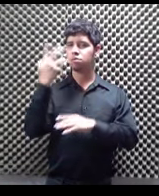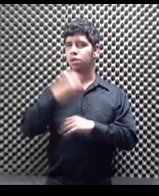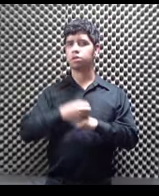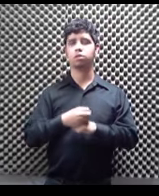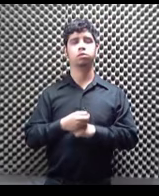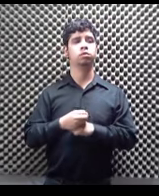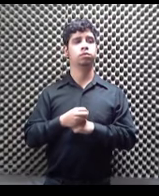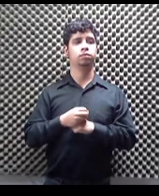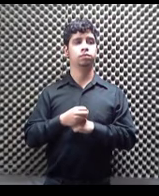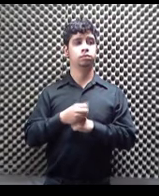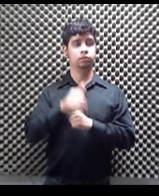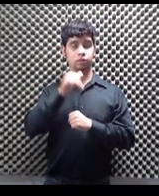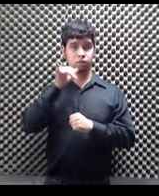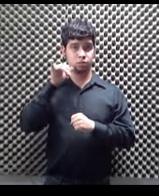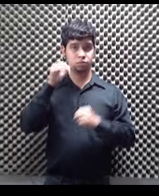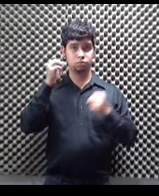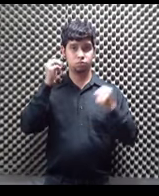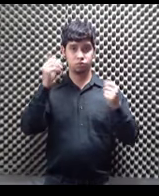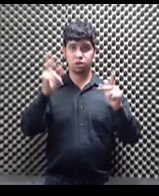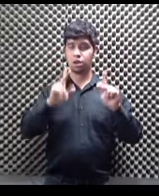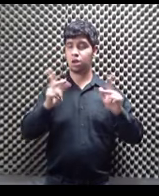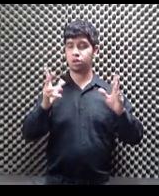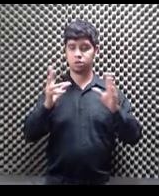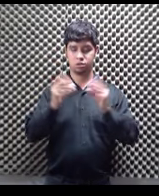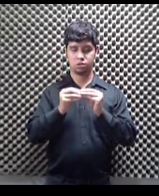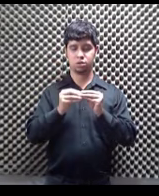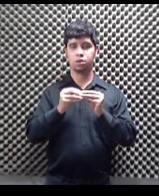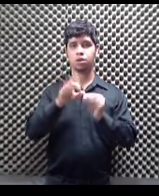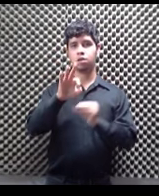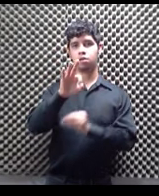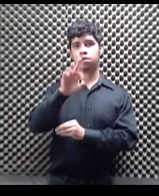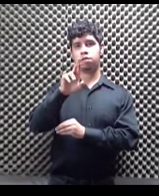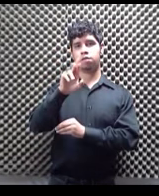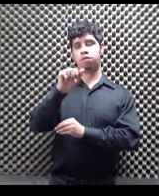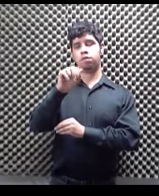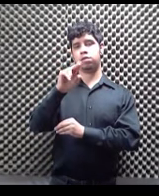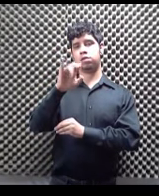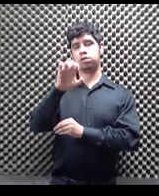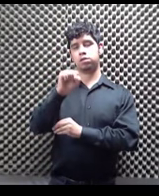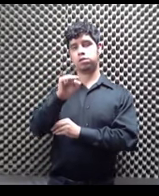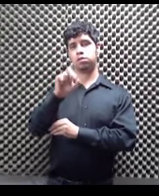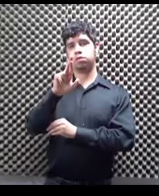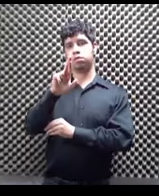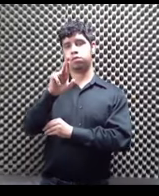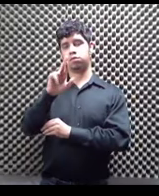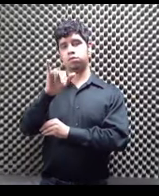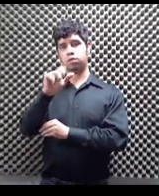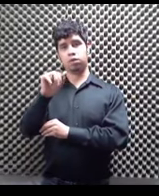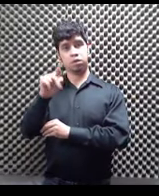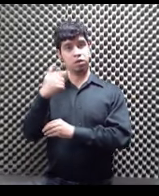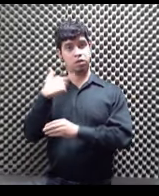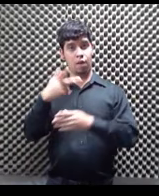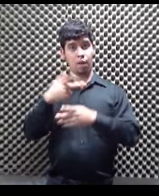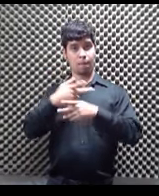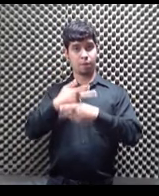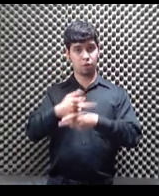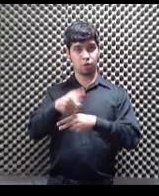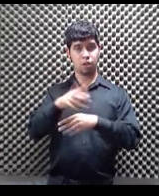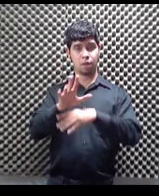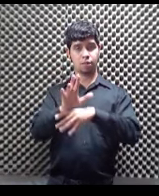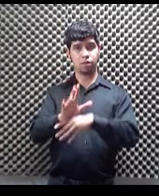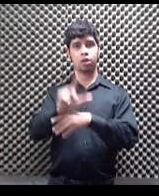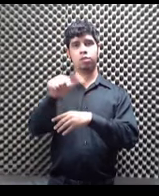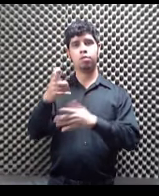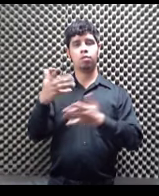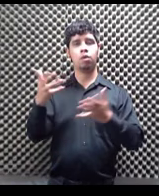Ayer estuvieron también en la conferencia de prensa Frances Ryan, que es de la producción de la película. Y vamos a cerrar con